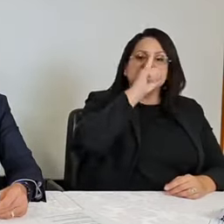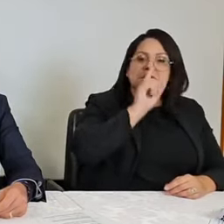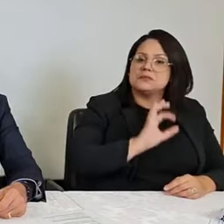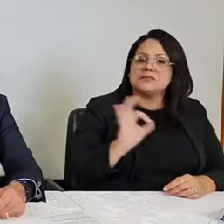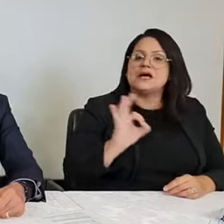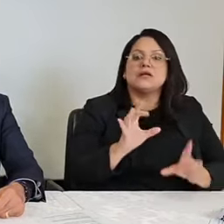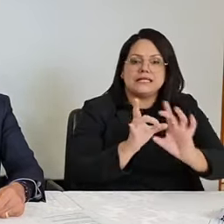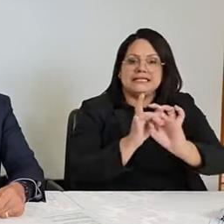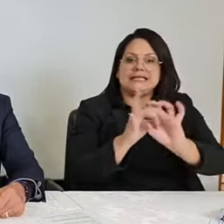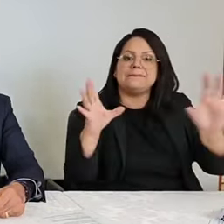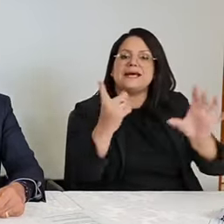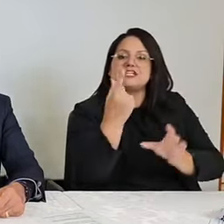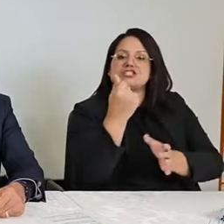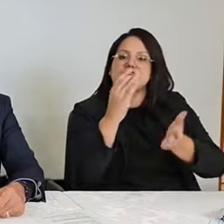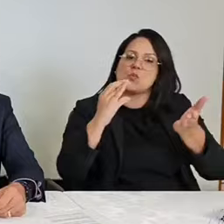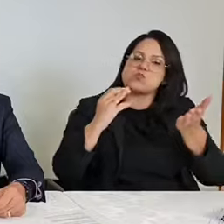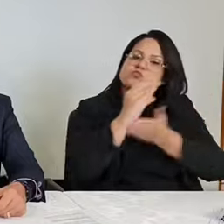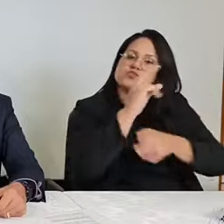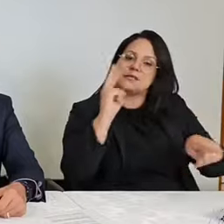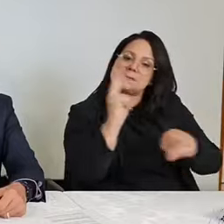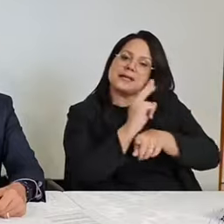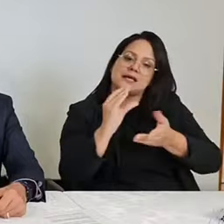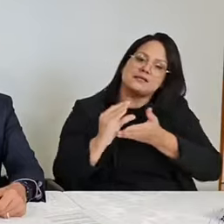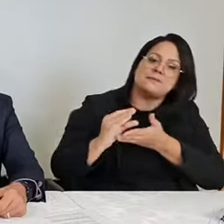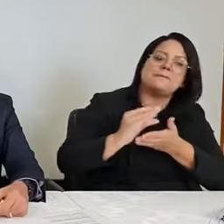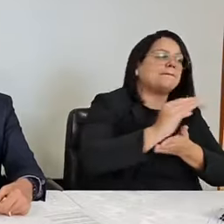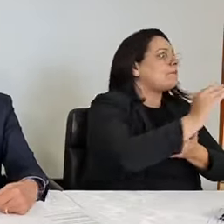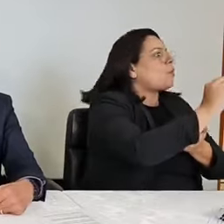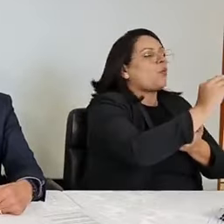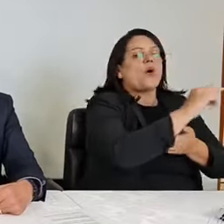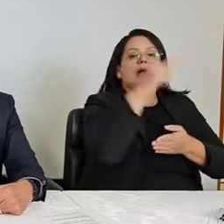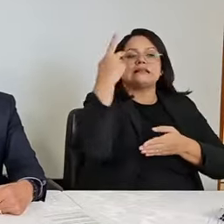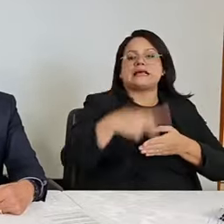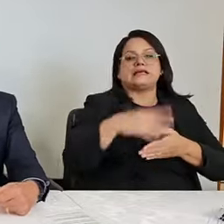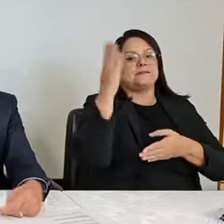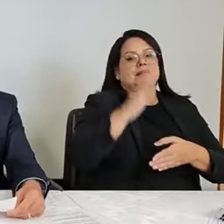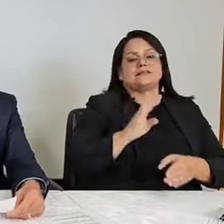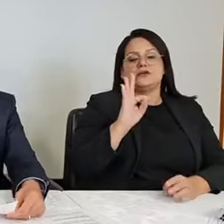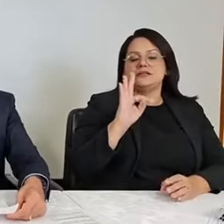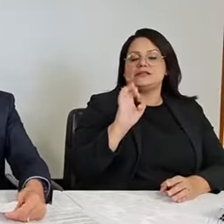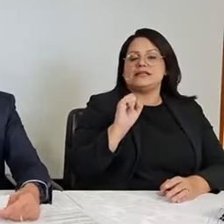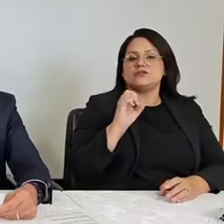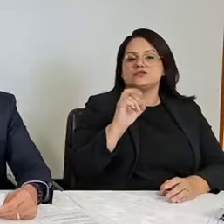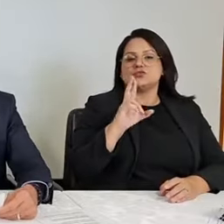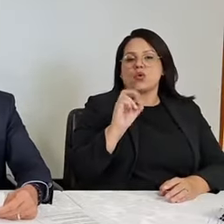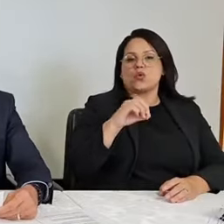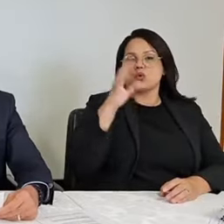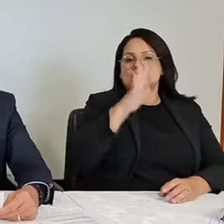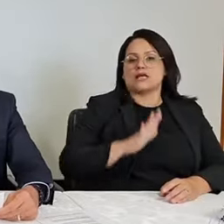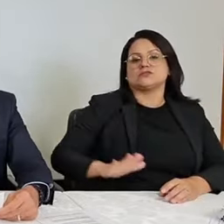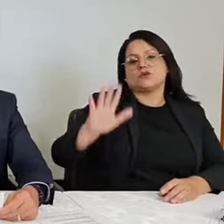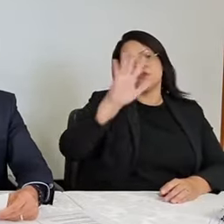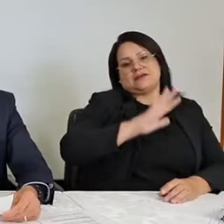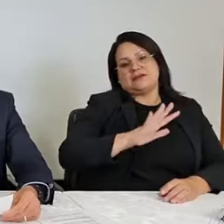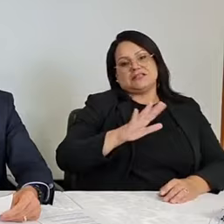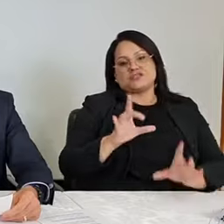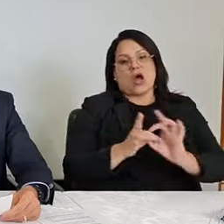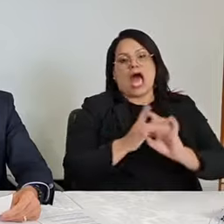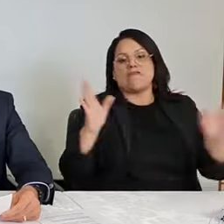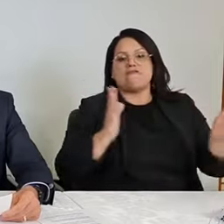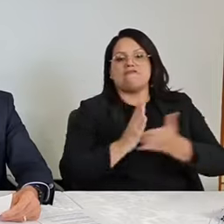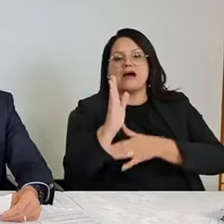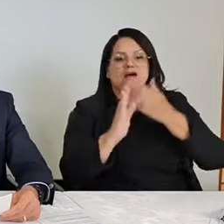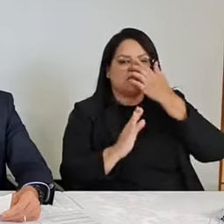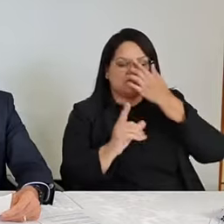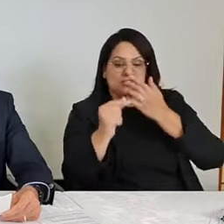liberava um empréstimo e o Tesouro Nacional assumia o risco da operação. Então, a garantia da operação para o BNDES era um aval do Tesouro. Então, o